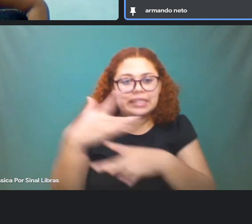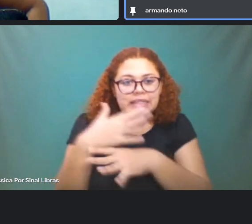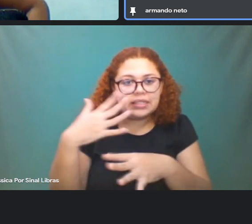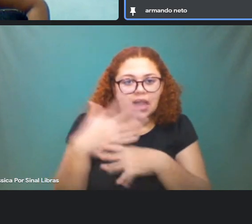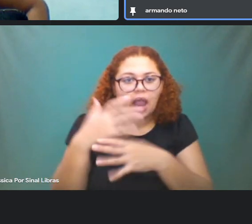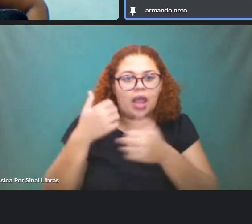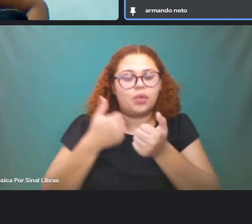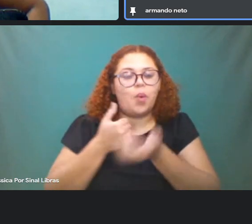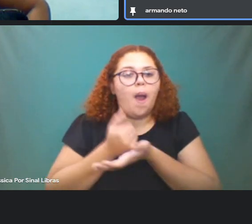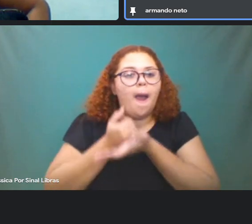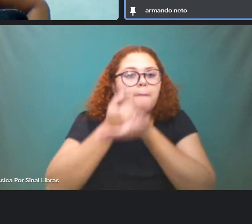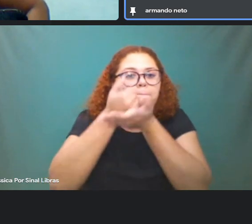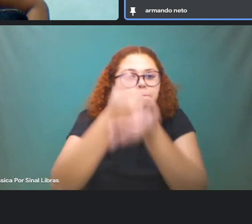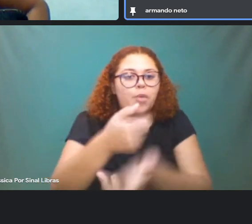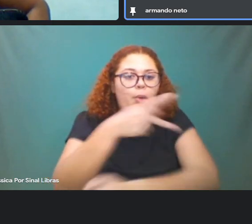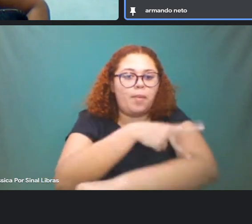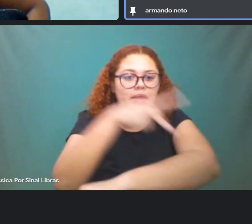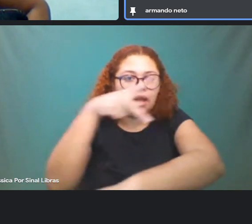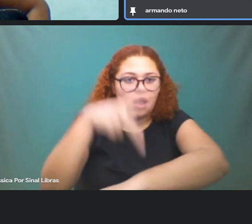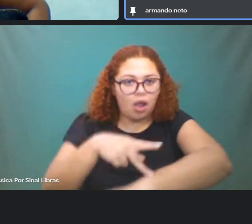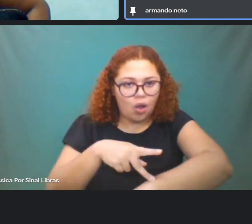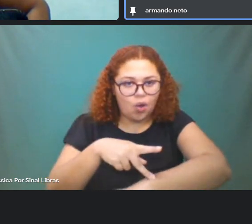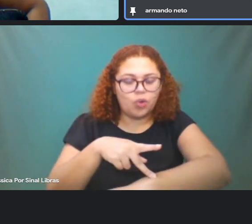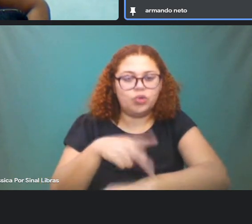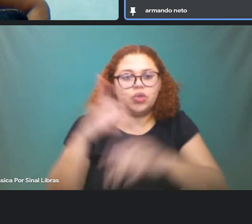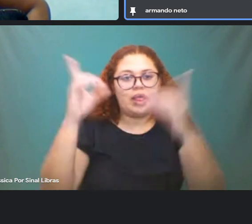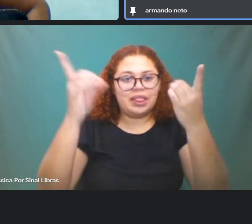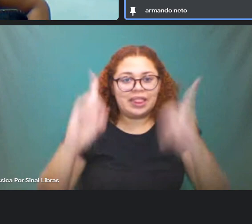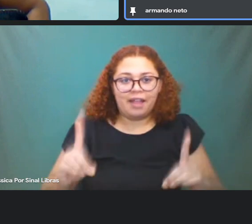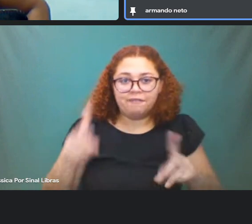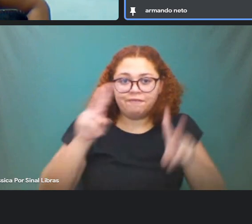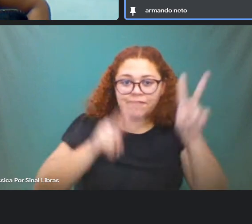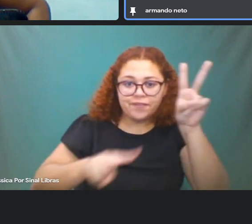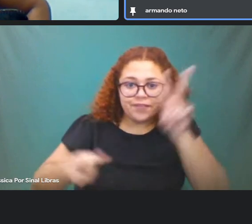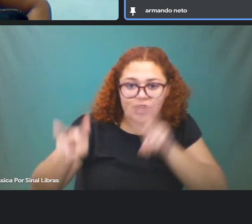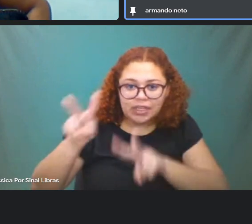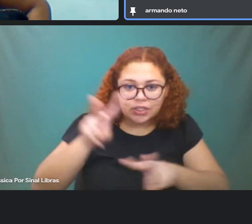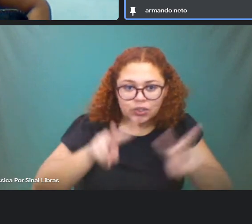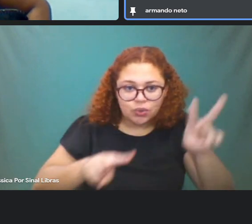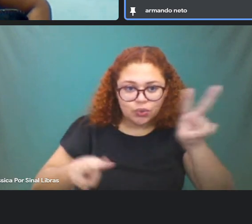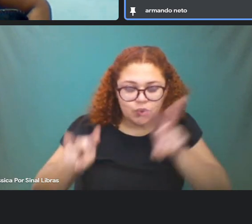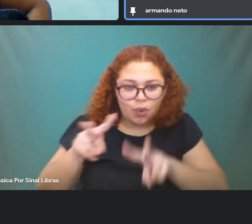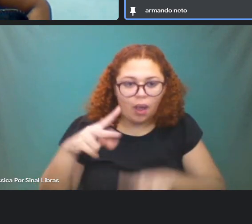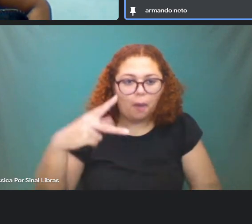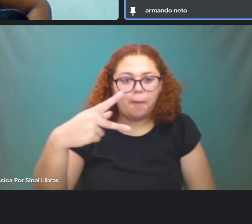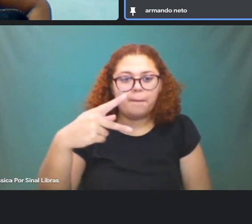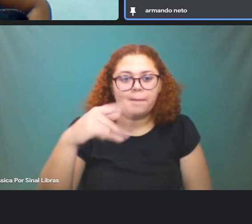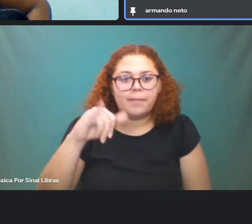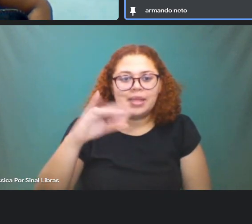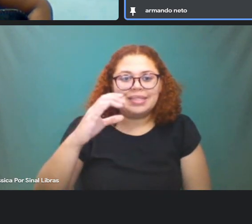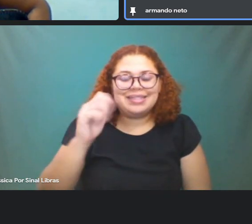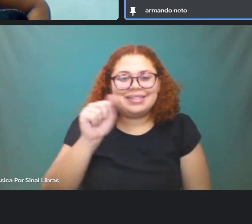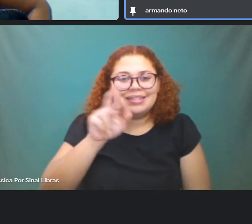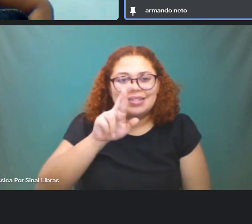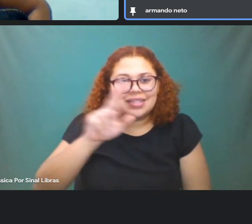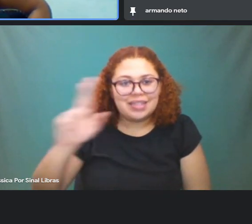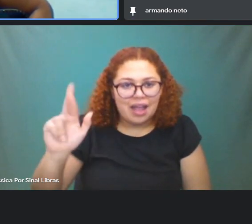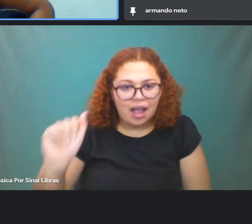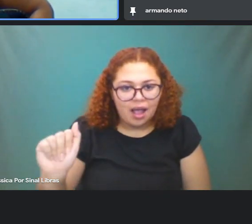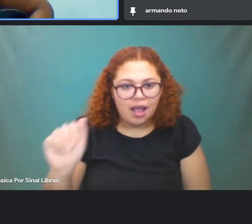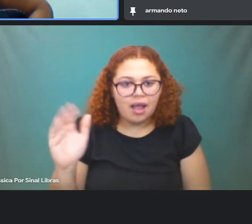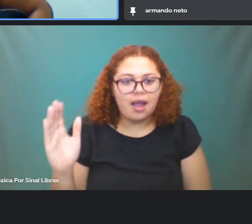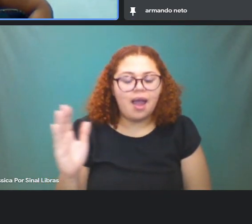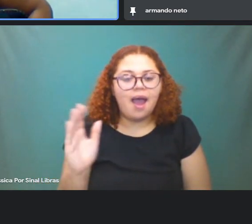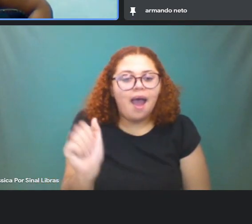Pedagógico Deficiente Visual e a Pissarra Guiar. Fica vizinho a Sambu. Tem erro, não.